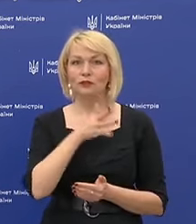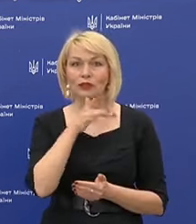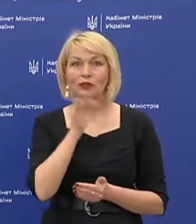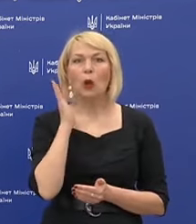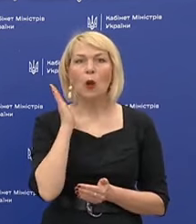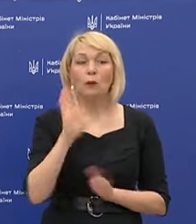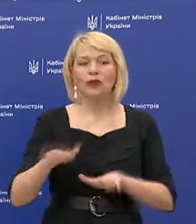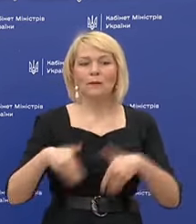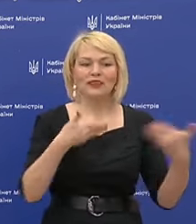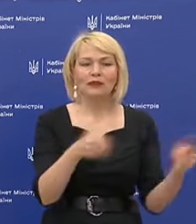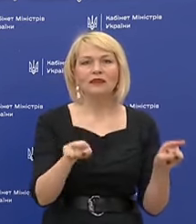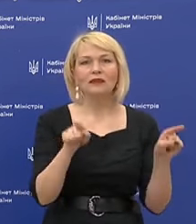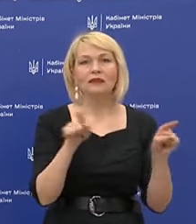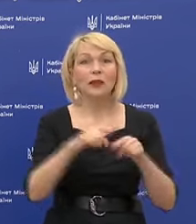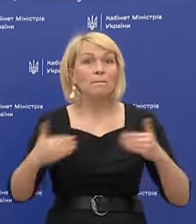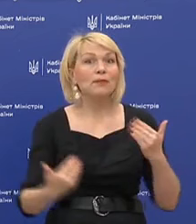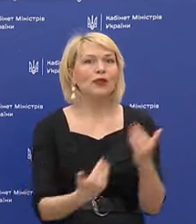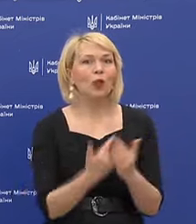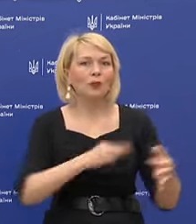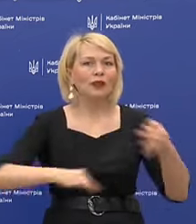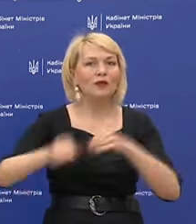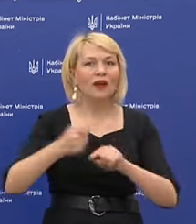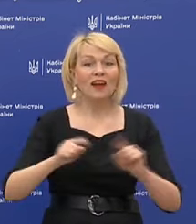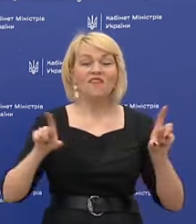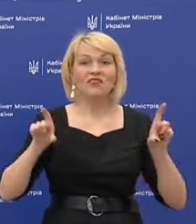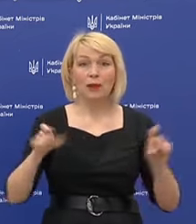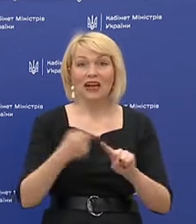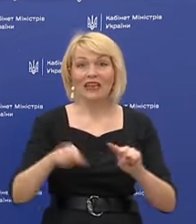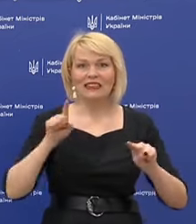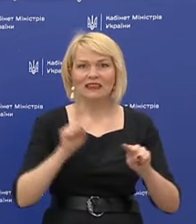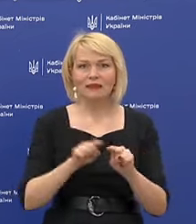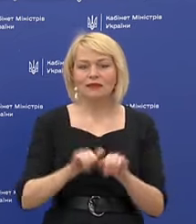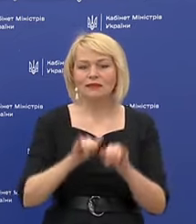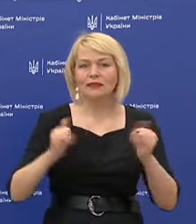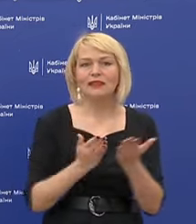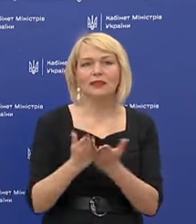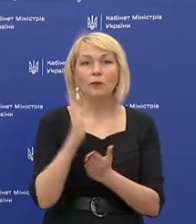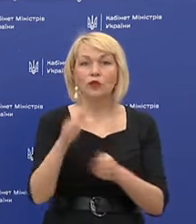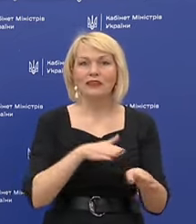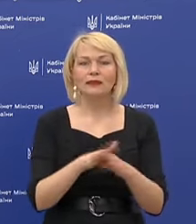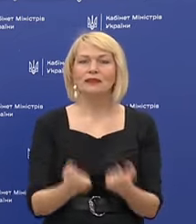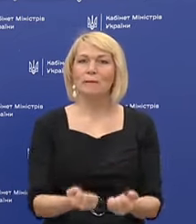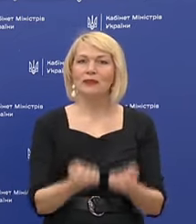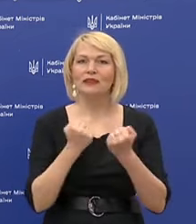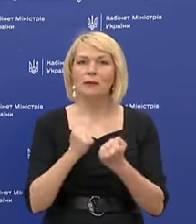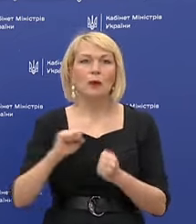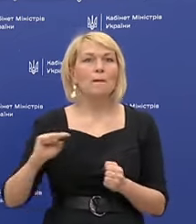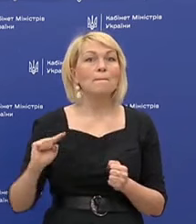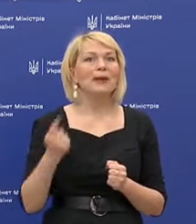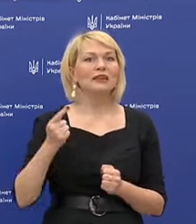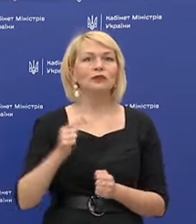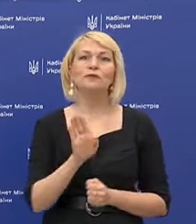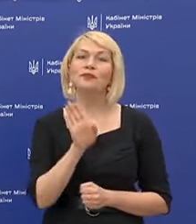буде презентувати такий пілотний проєкт в рамках цієї стратегії, який буде реалізовуватись за підтримки першої